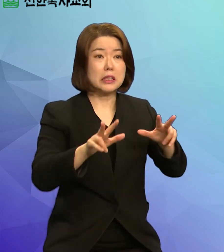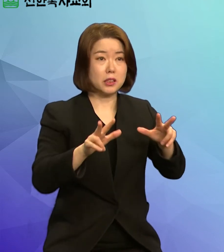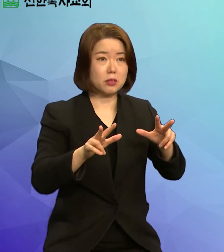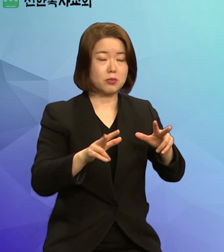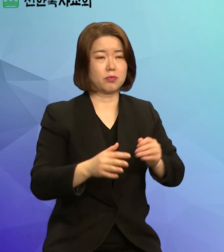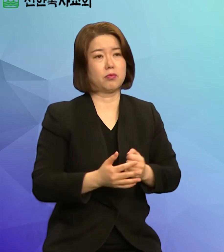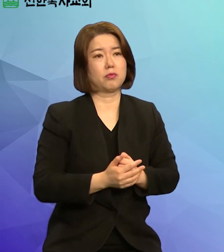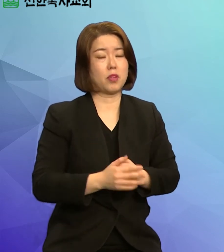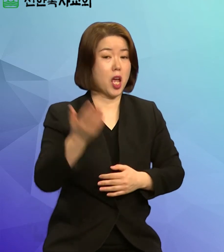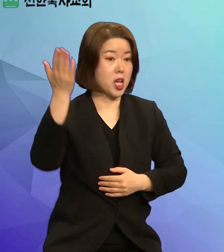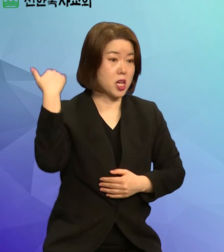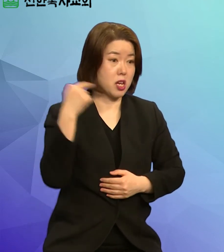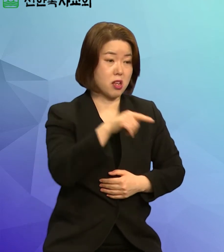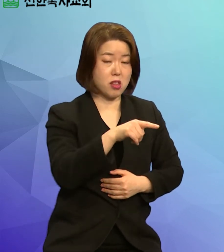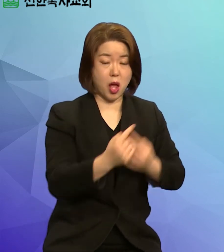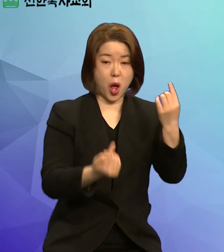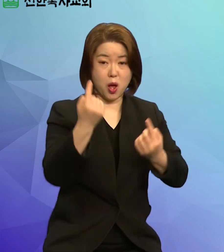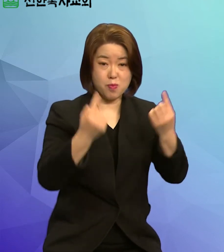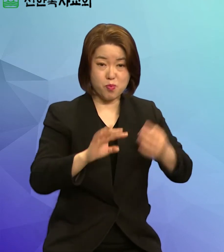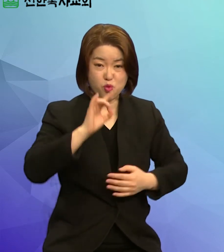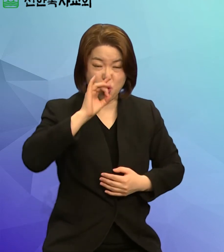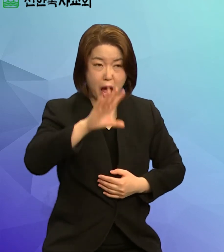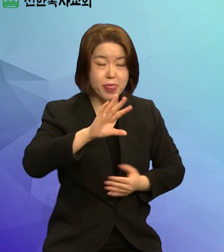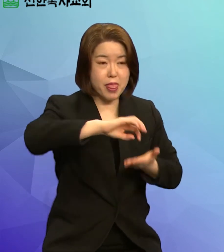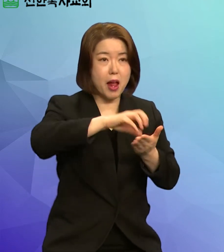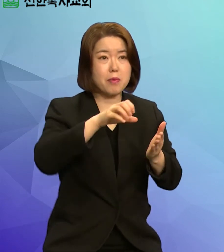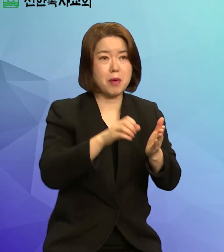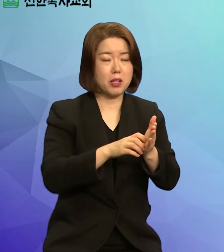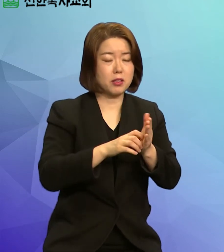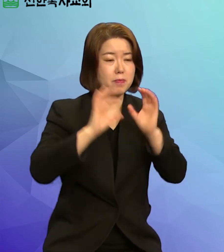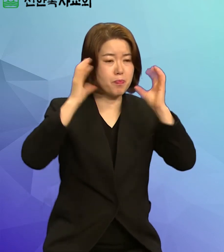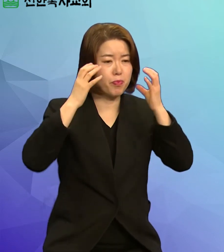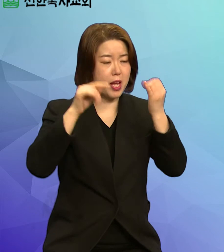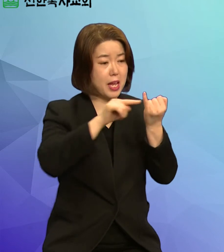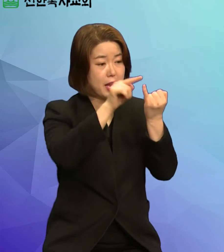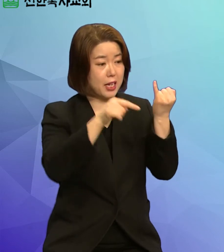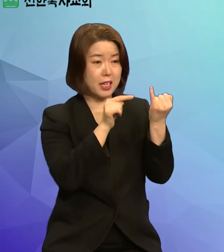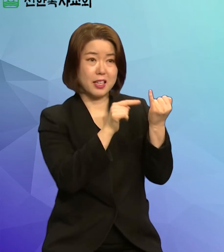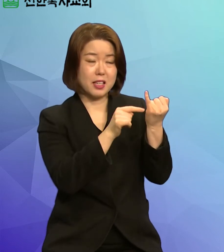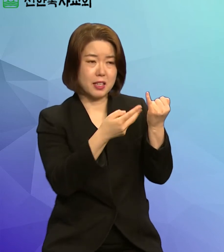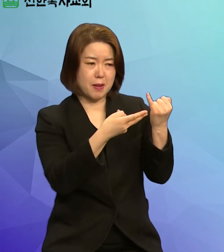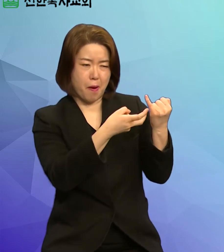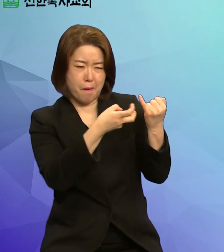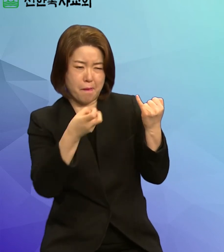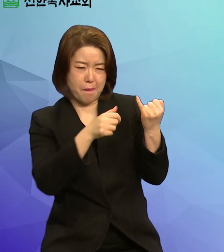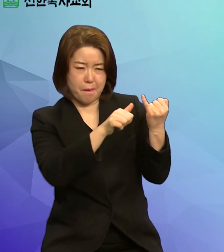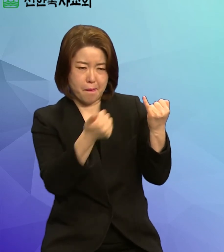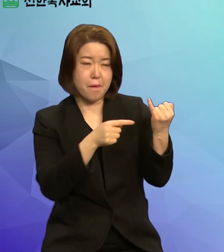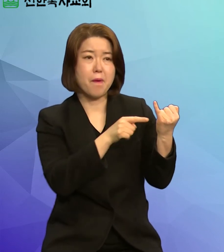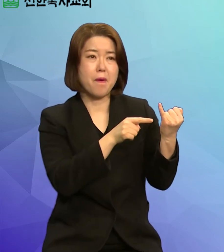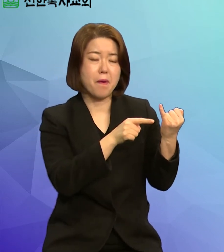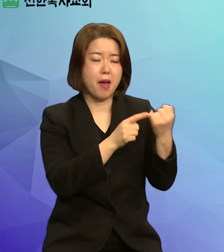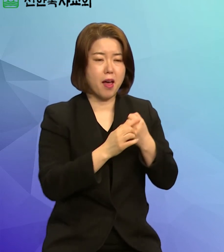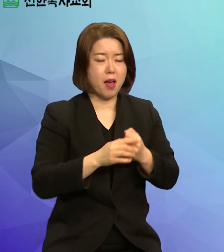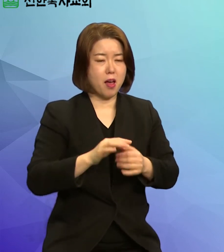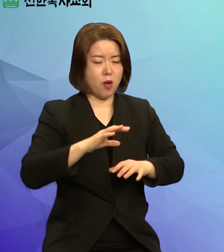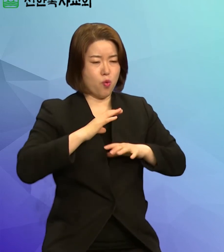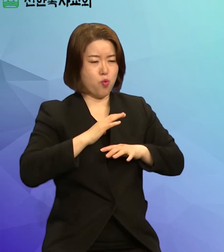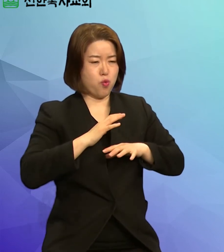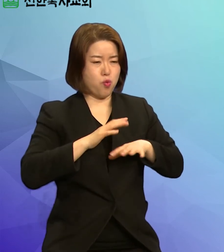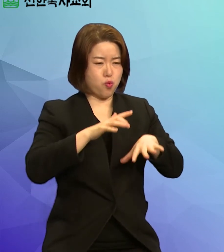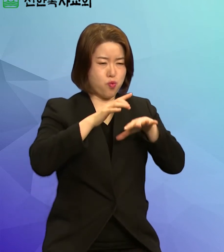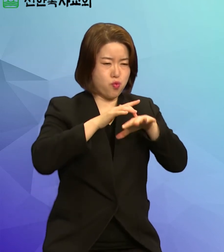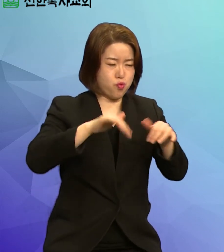지금도 그때 당시와 비교가 되지 않는 태아 살해의 무서운 풍조가